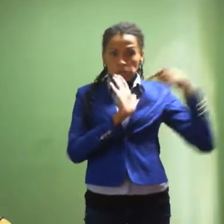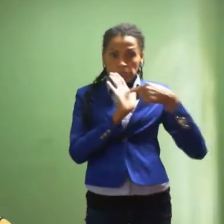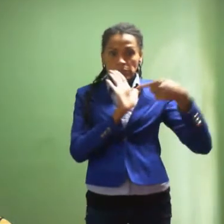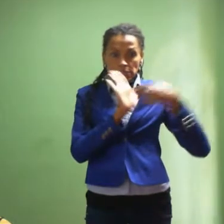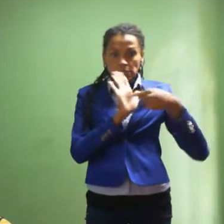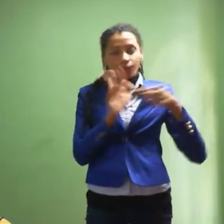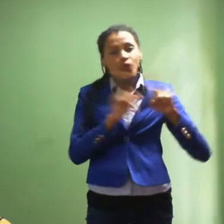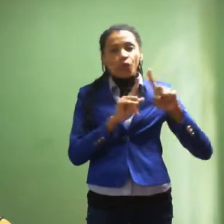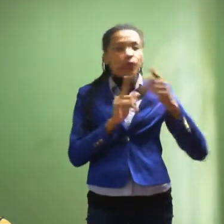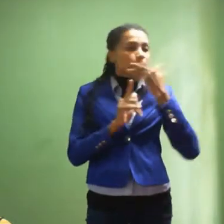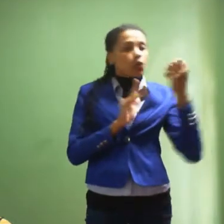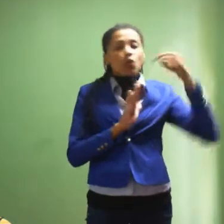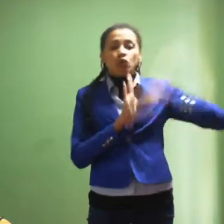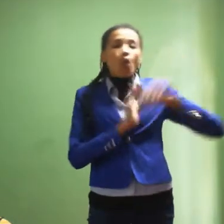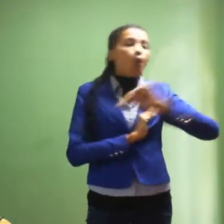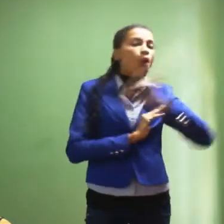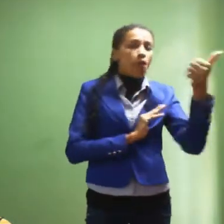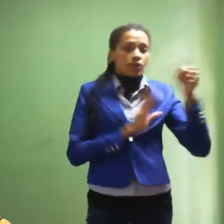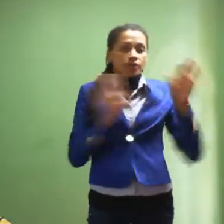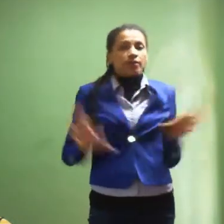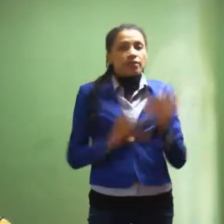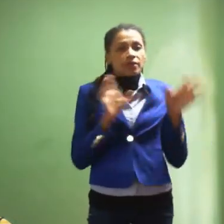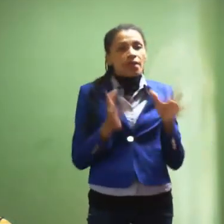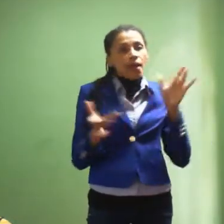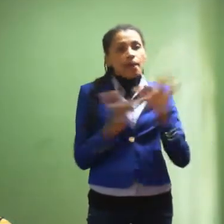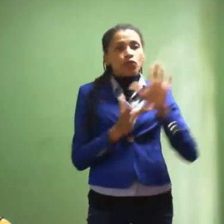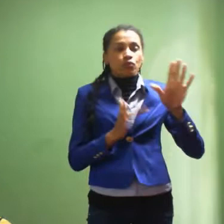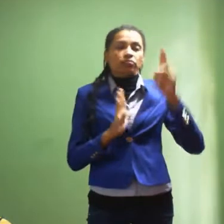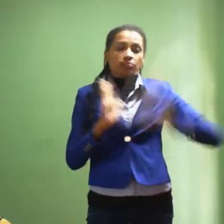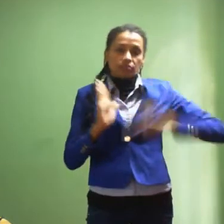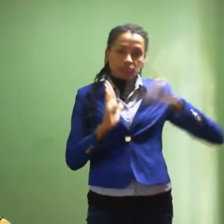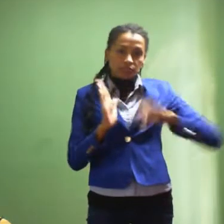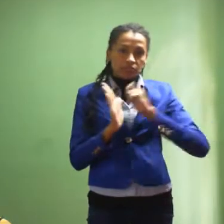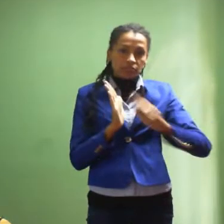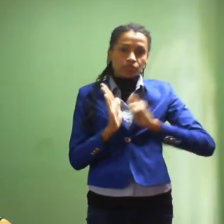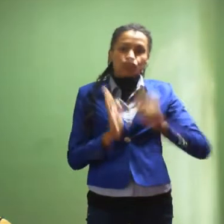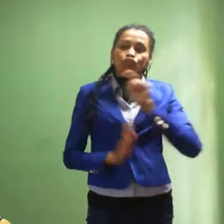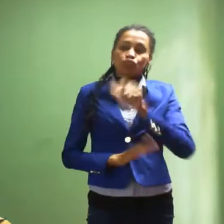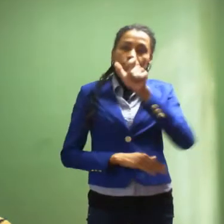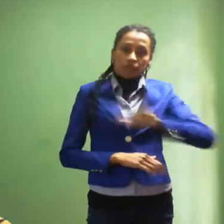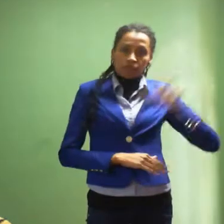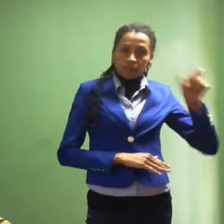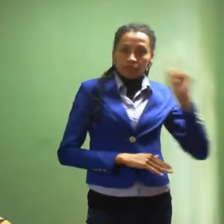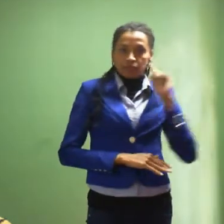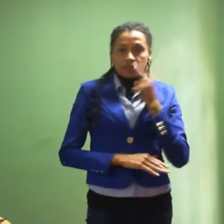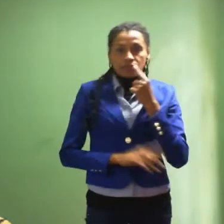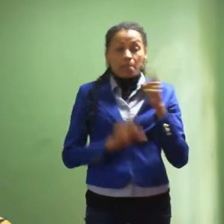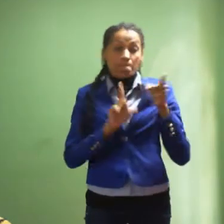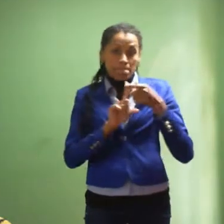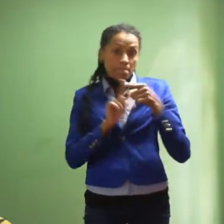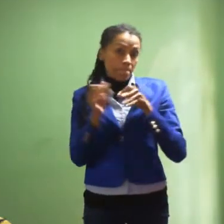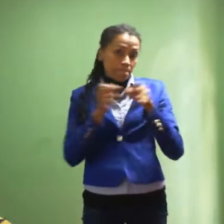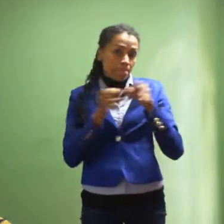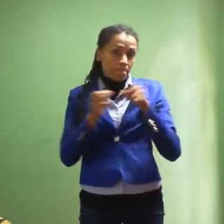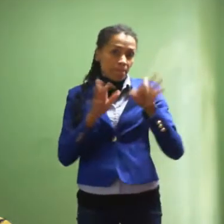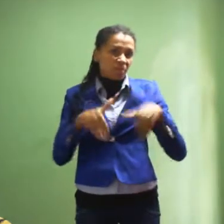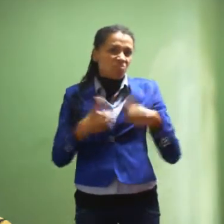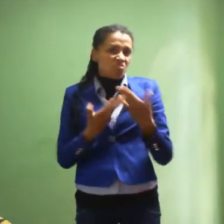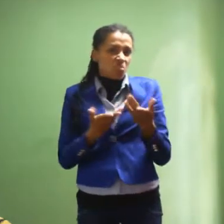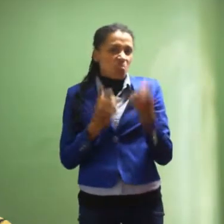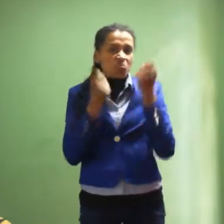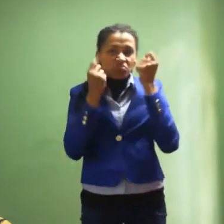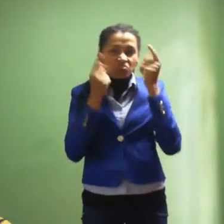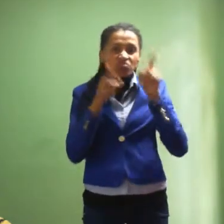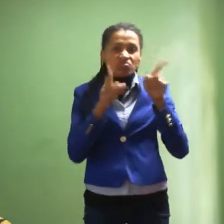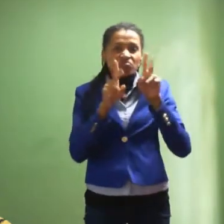como afianzar ese proceso de lectura y escritura en todos los estudiantes sordos. Entonces la primera precisión para ver cómo vamos a tomar la lengua escrita en